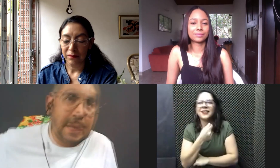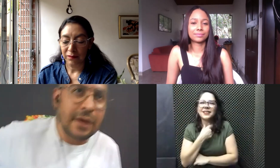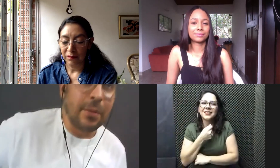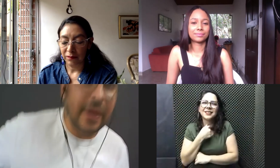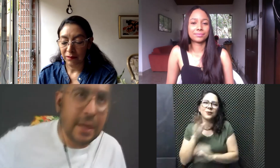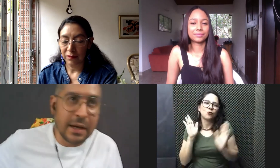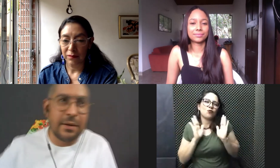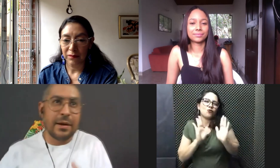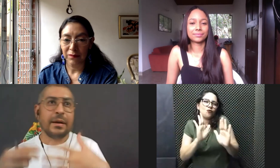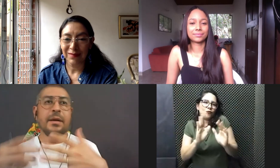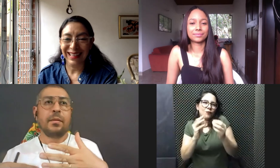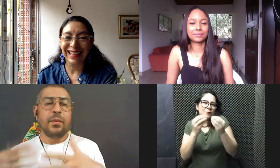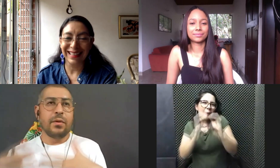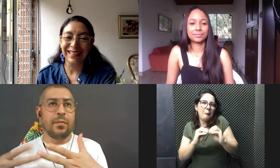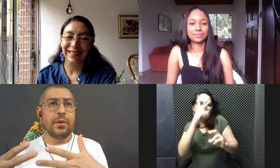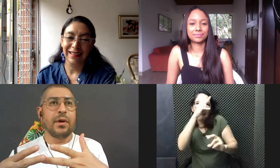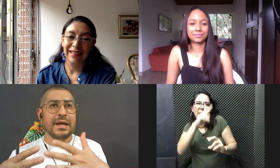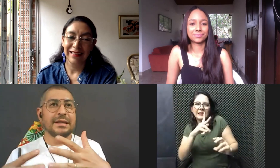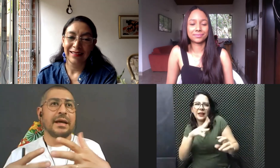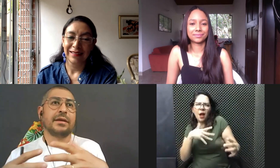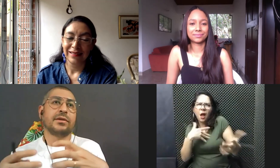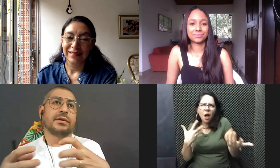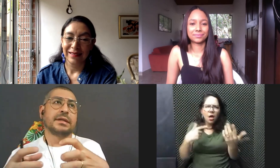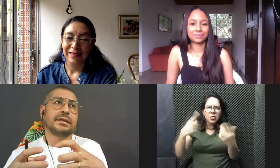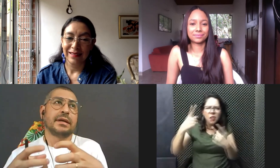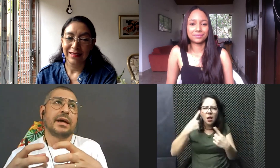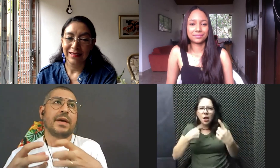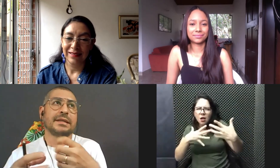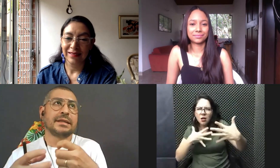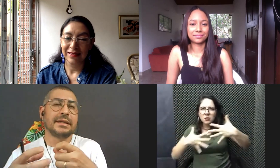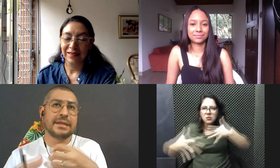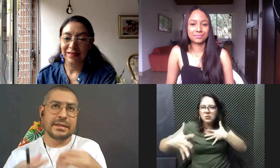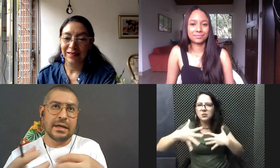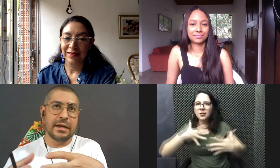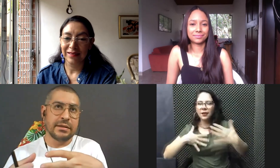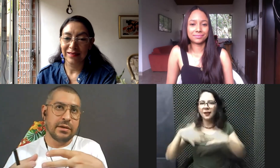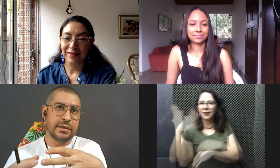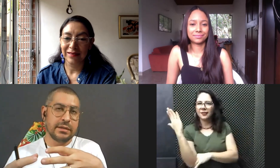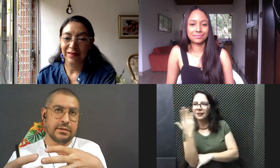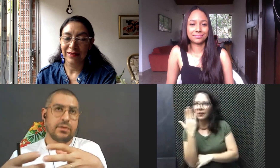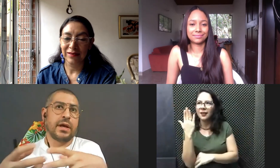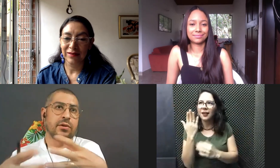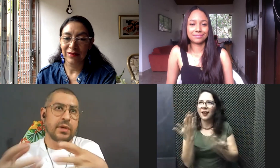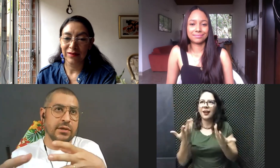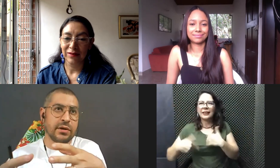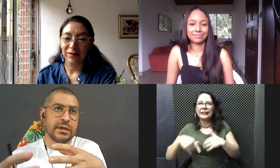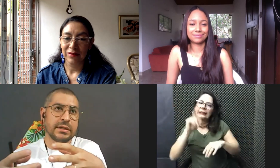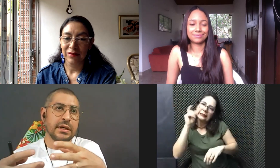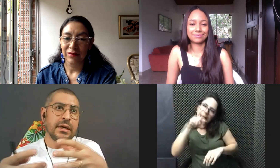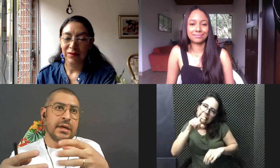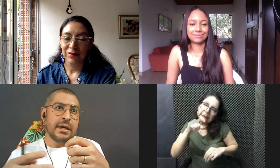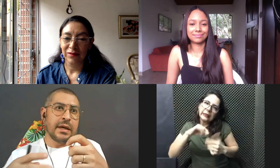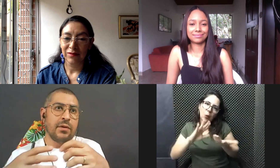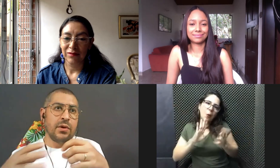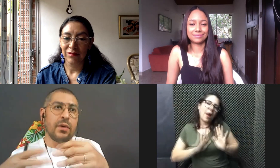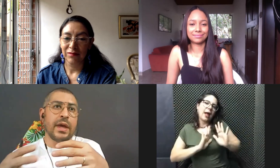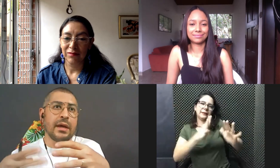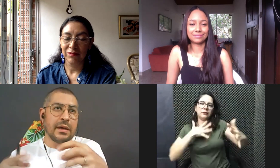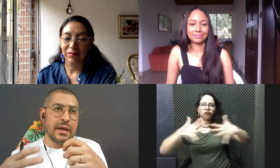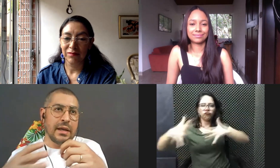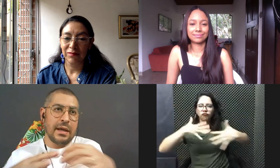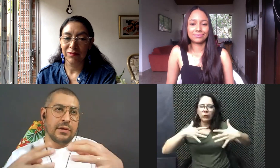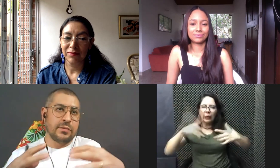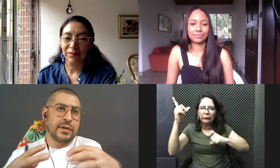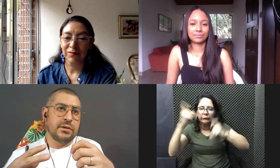una tragicomedia que va poco a poco avanzando, entonces a veces esas exageraciones y sobreactuaciones que uno